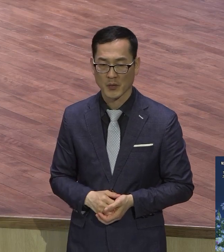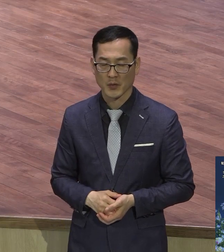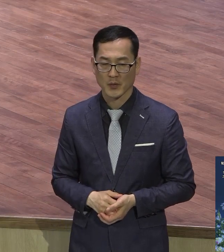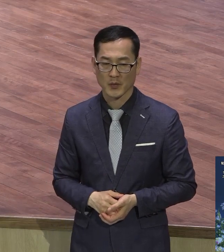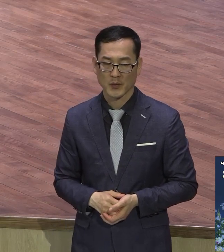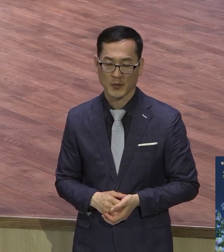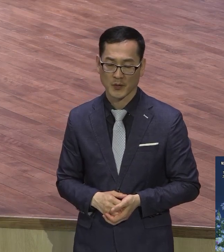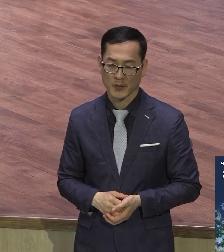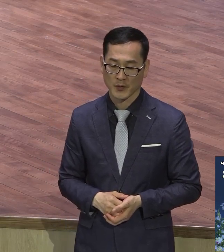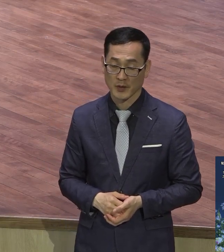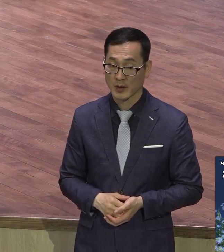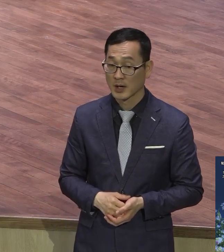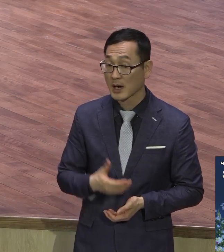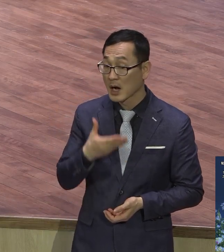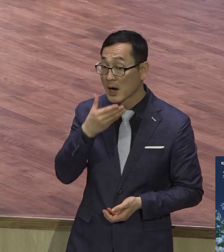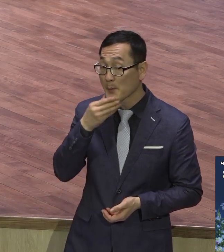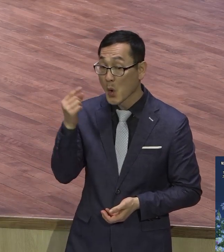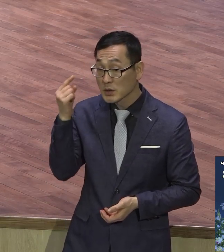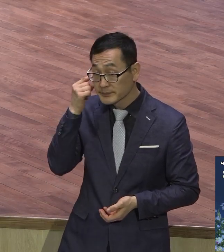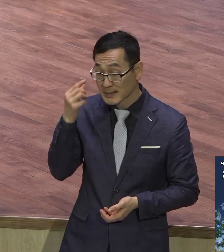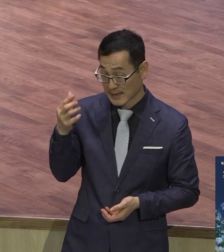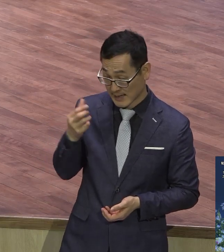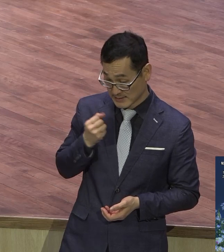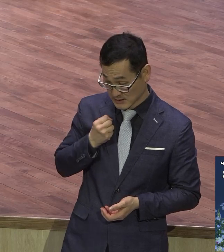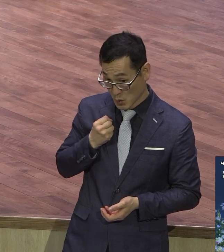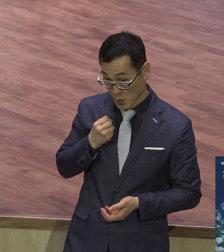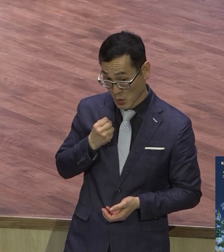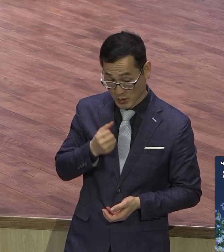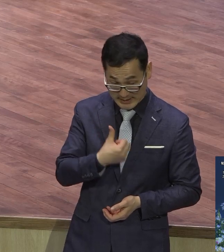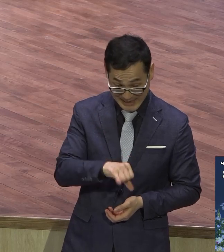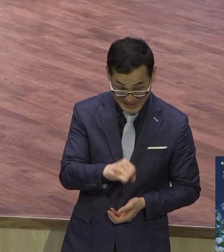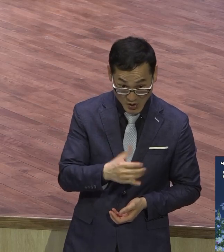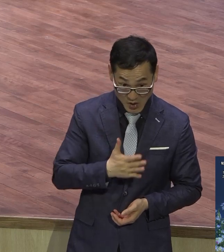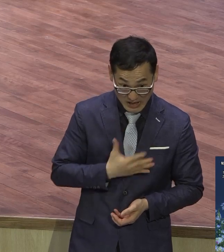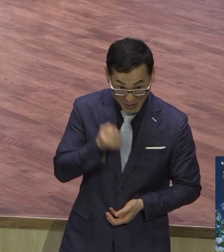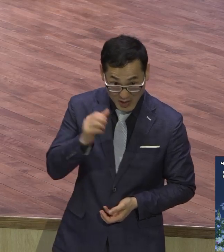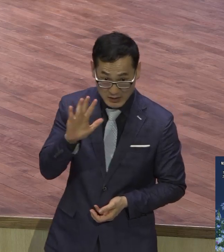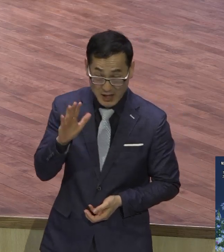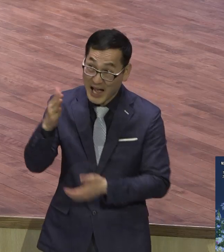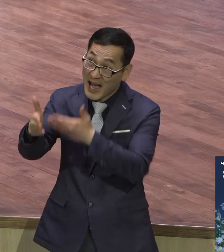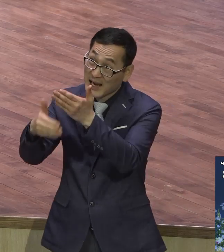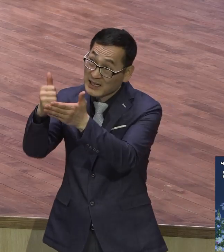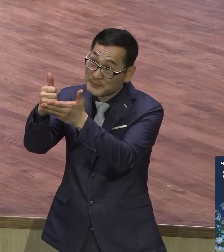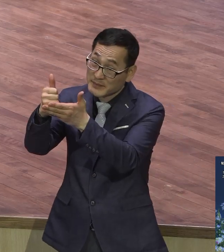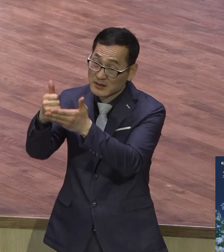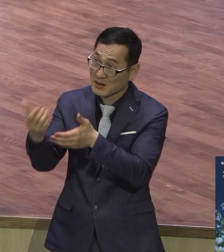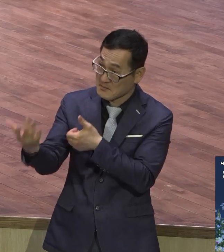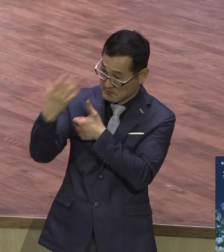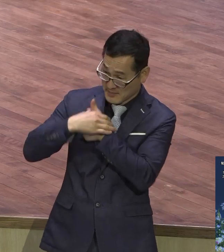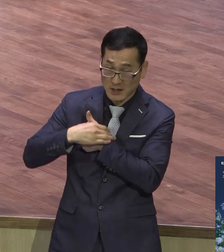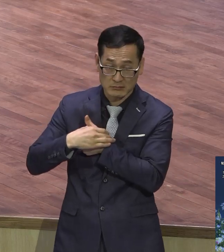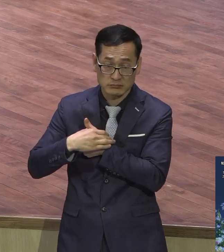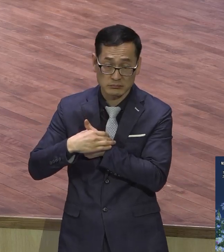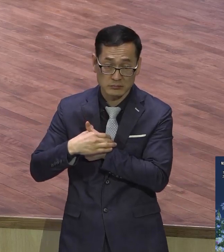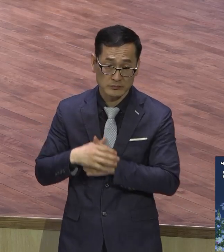우리가 보금을 가진 우리가 자식을 자식이 내 것이 아니에요. 하나님 기업이에요. 그러니까